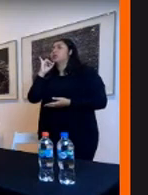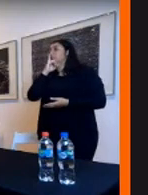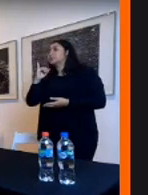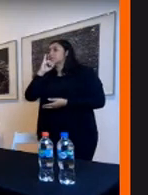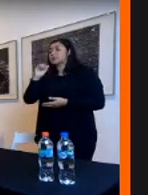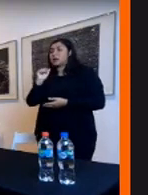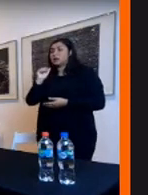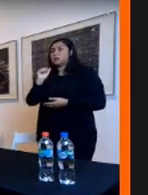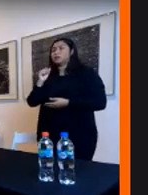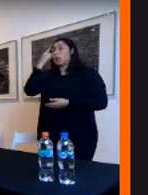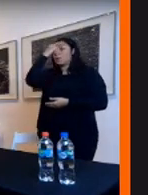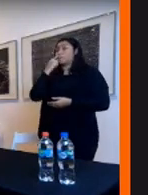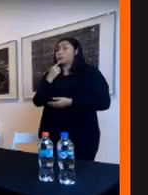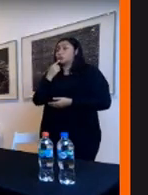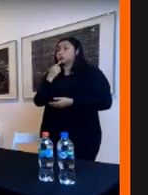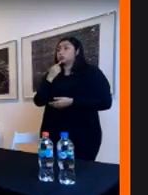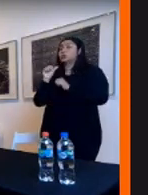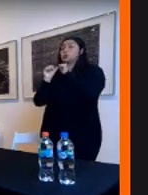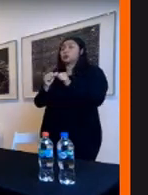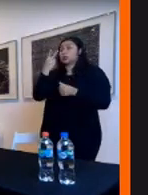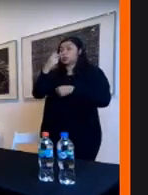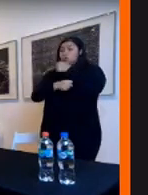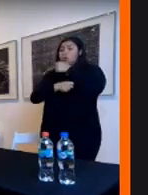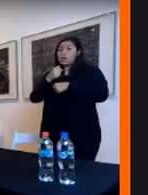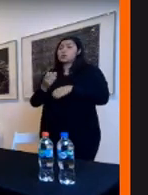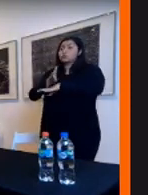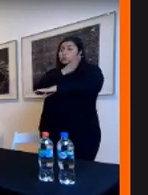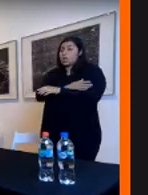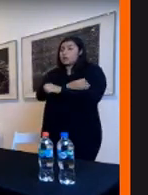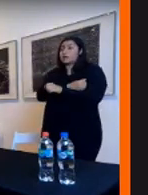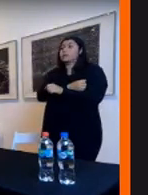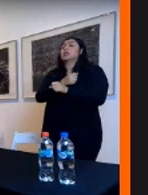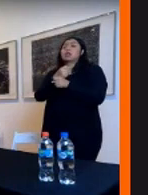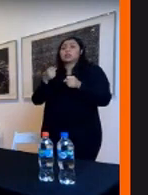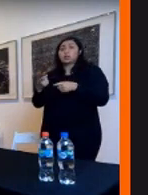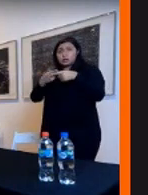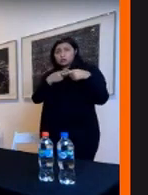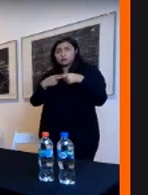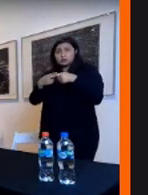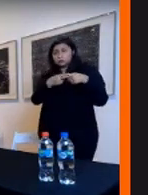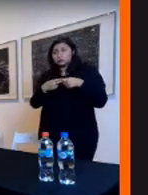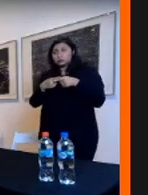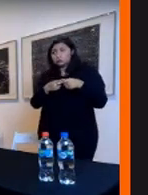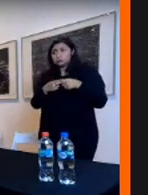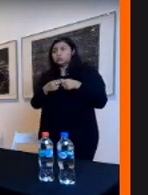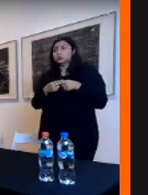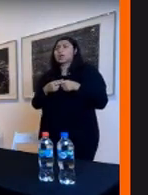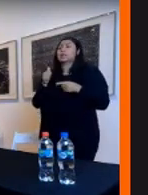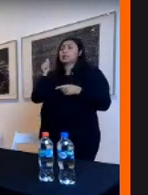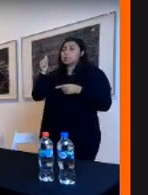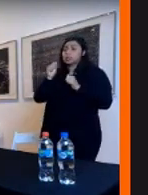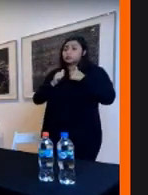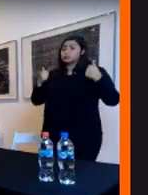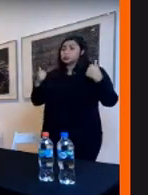museo, desde hace dos años, desde antes del estallido social y pasando por la pandemia, nuestro directorio, la corporación sin fines de lucro que